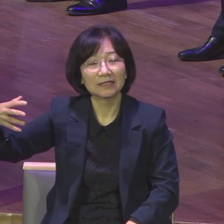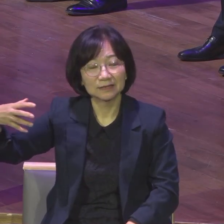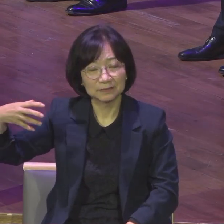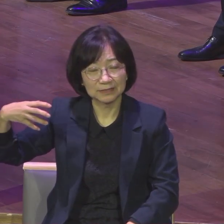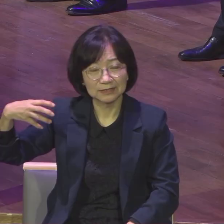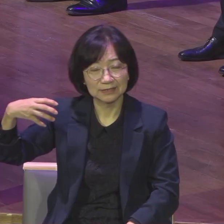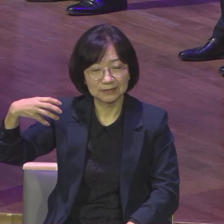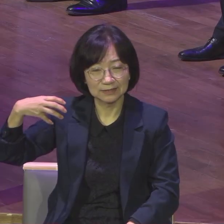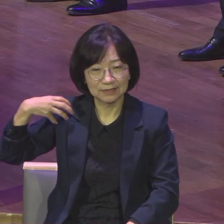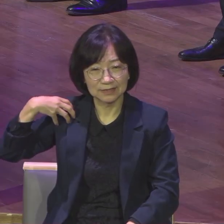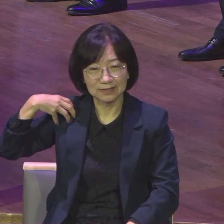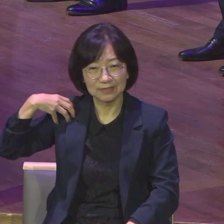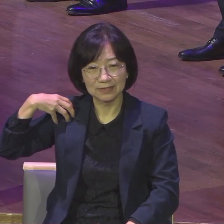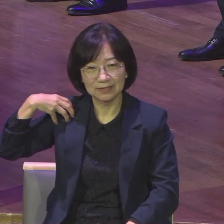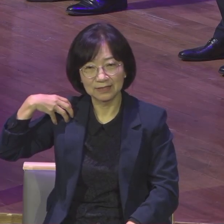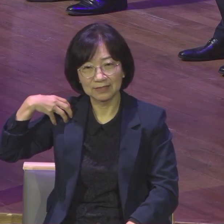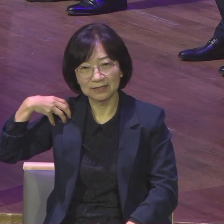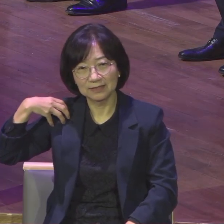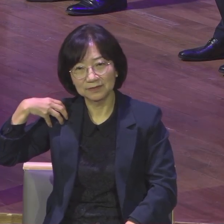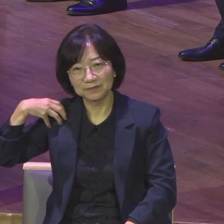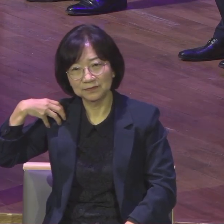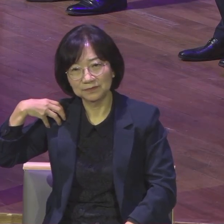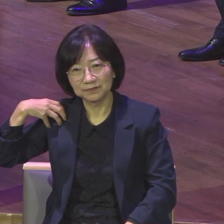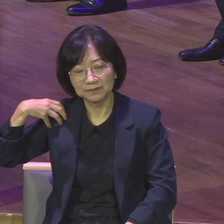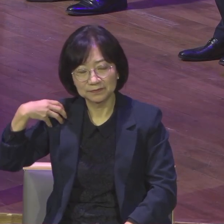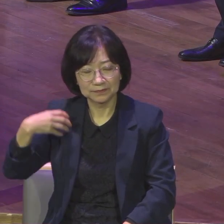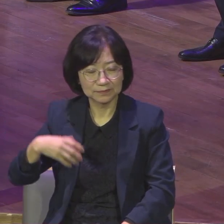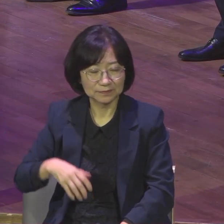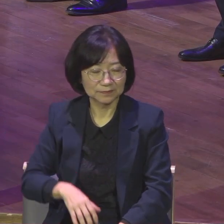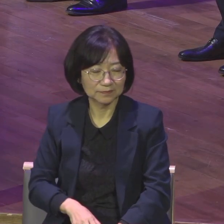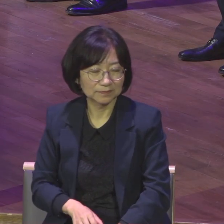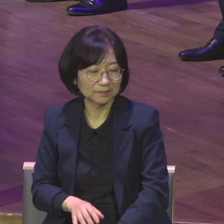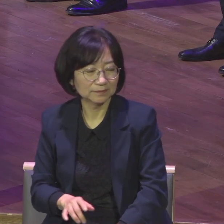그리스도가 책임지시. 다시 한번 생각합니다.